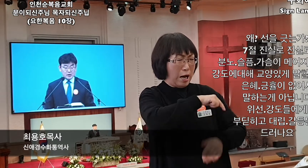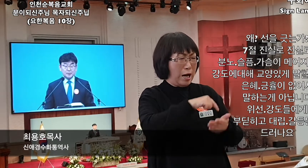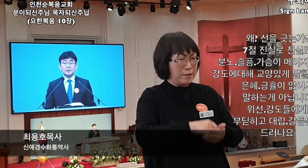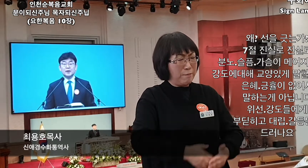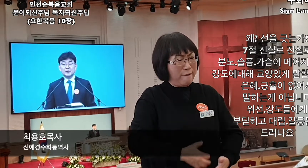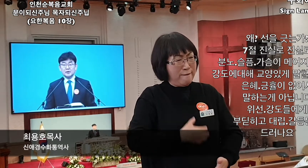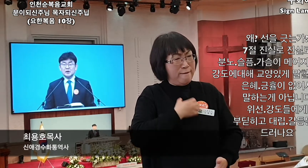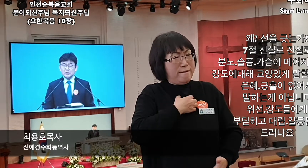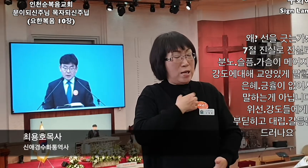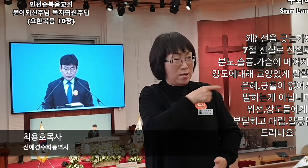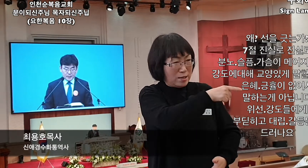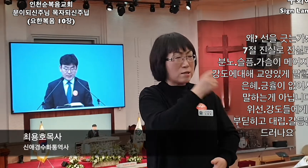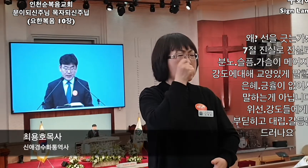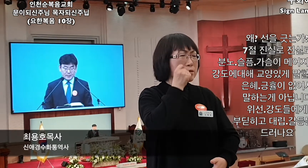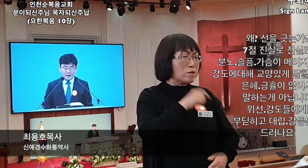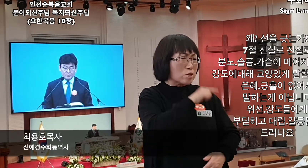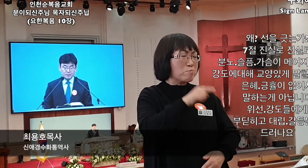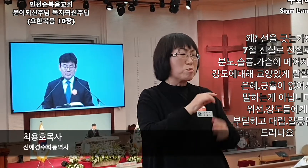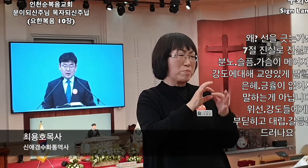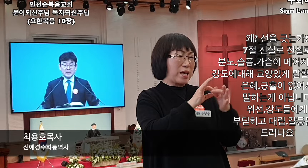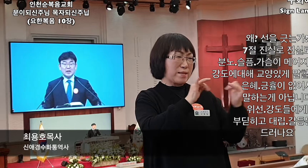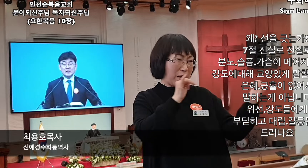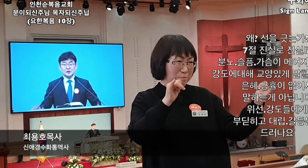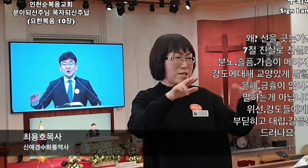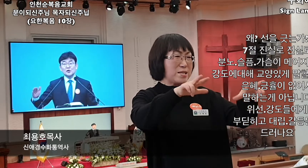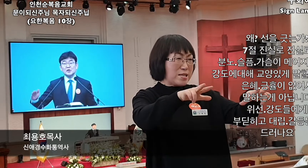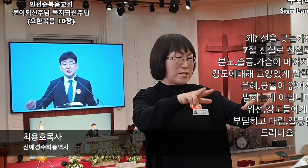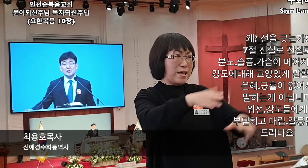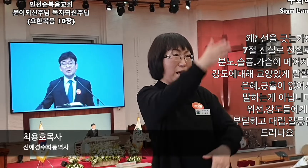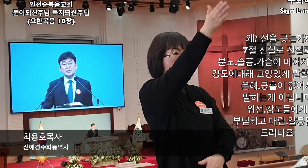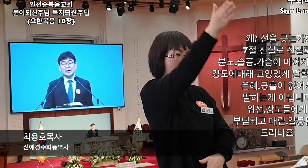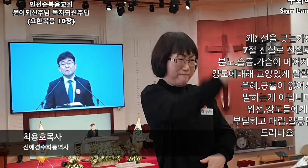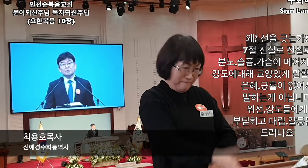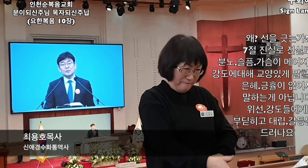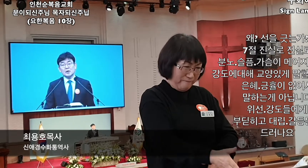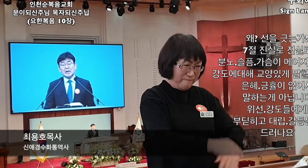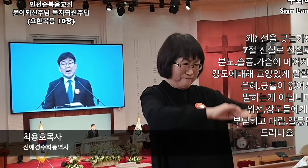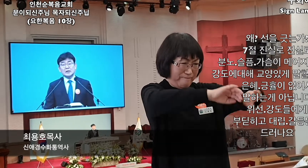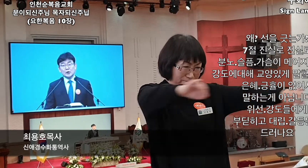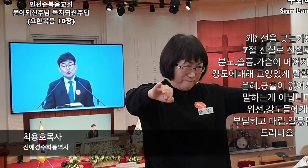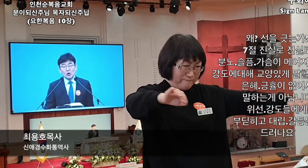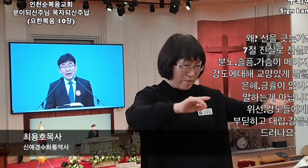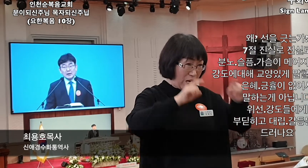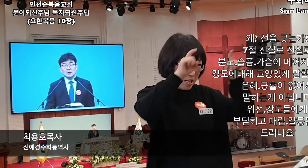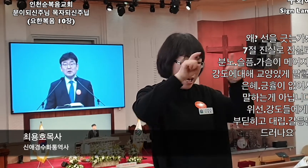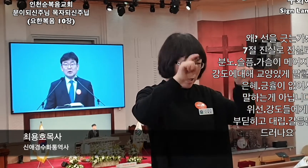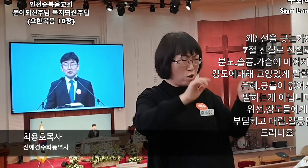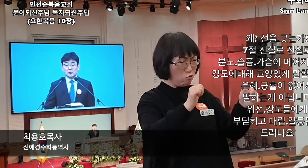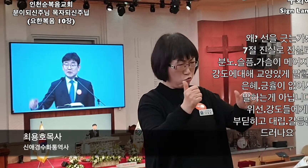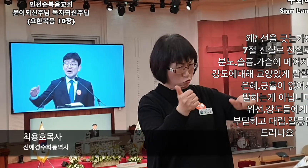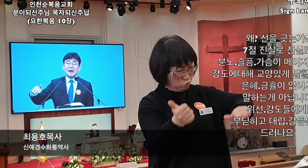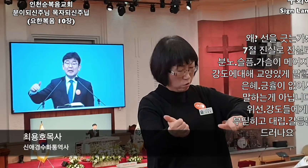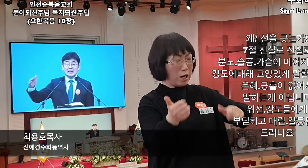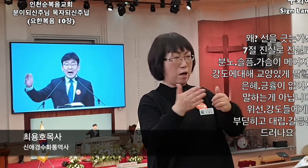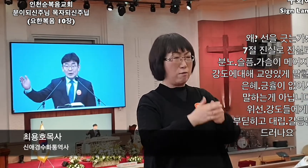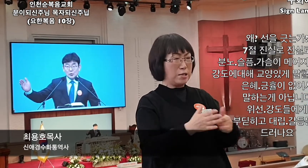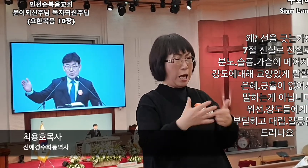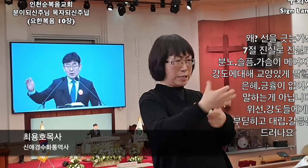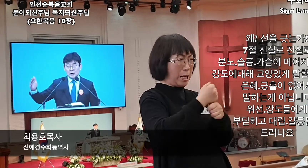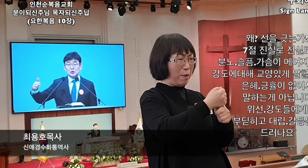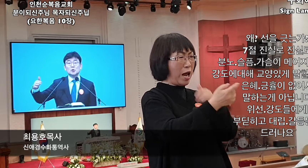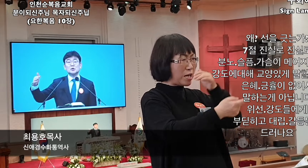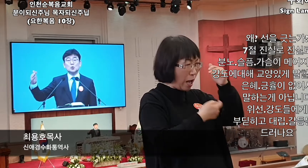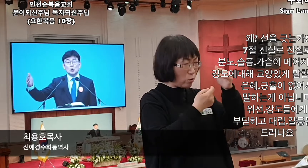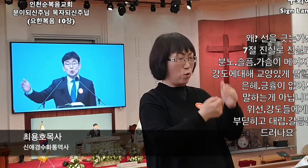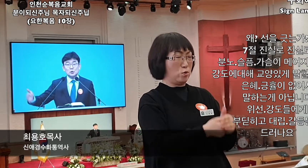미어지는 슬픔이에요. 그 슬픔의 사람이 이제 그 선을 긋는 겁니다. 양들이 죽어가는 그것 그리고 잡아가는